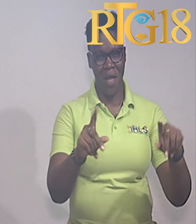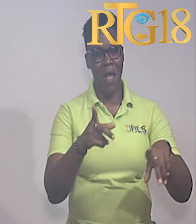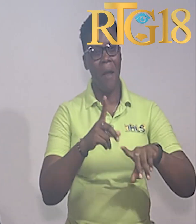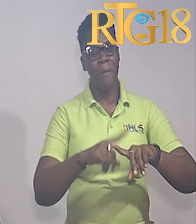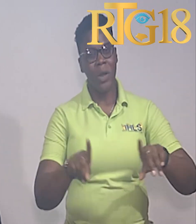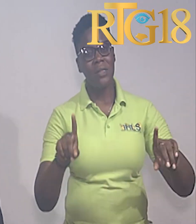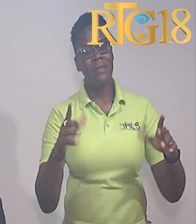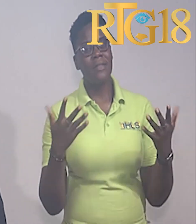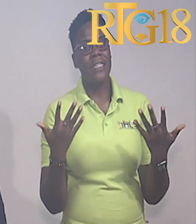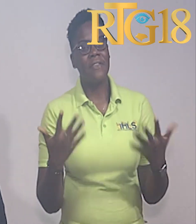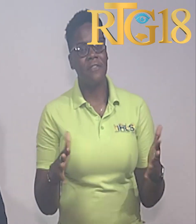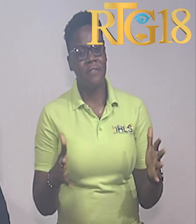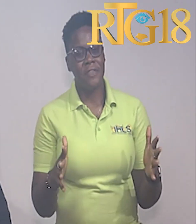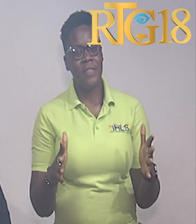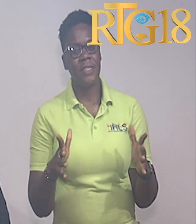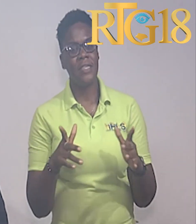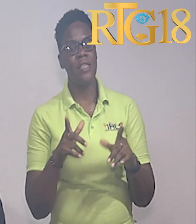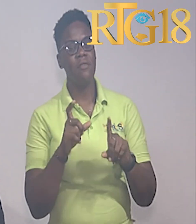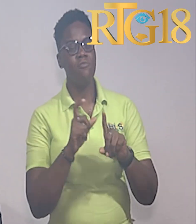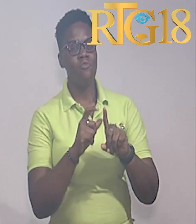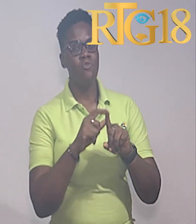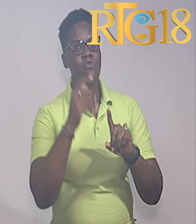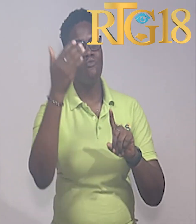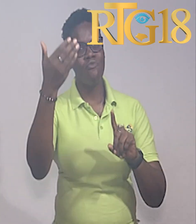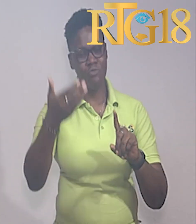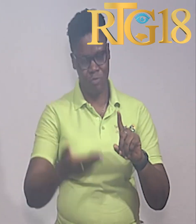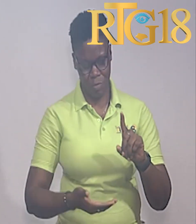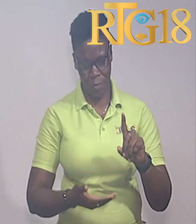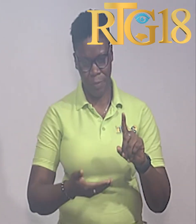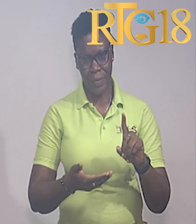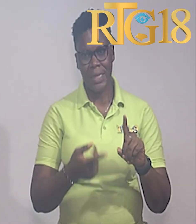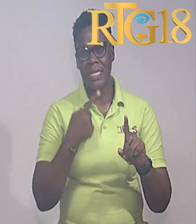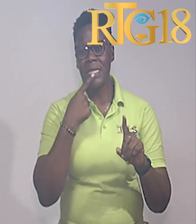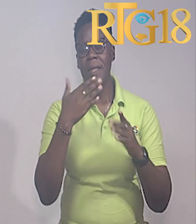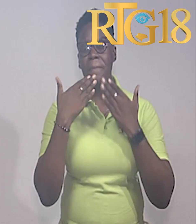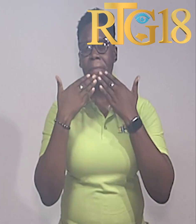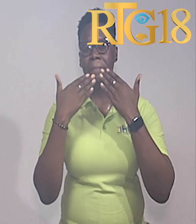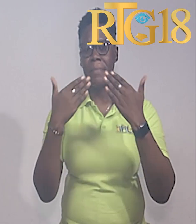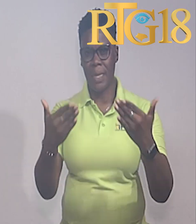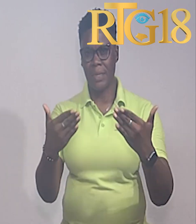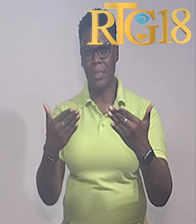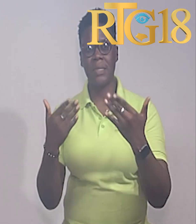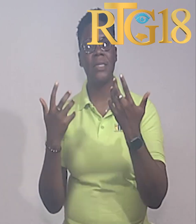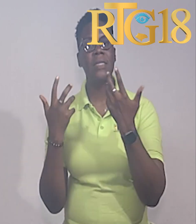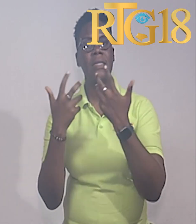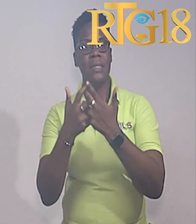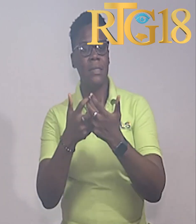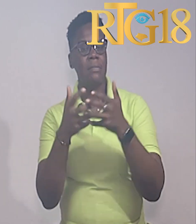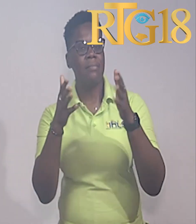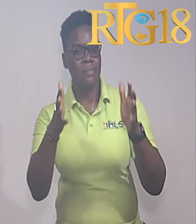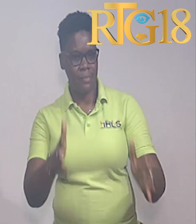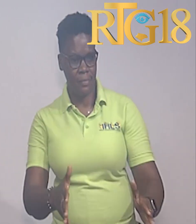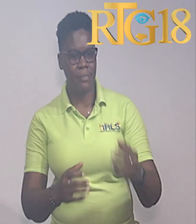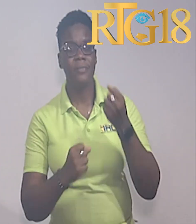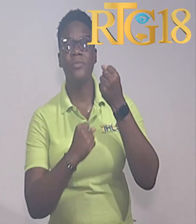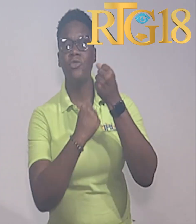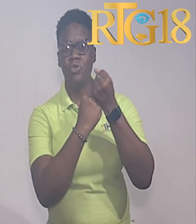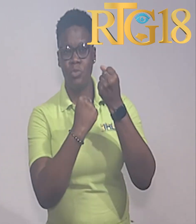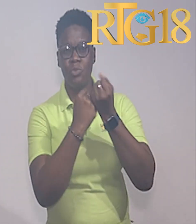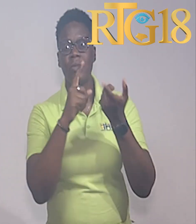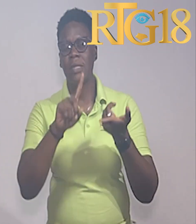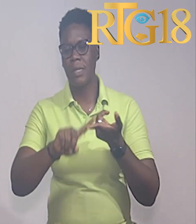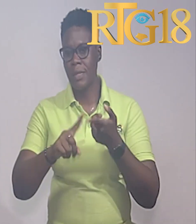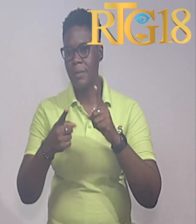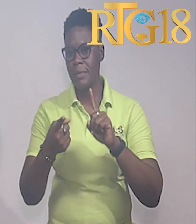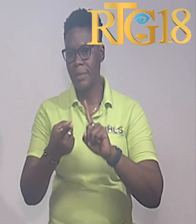saurais terminer mes propos sans remercier les différents partenaires, amis et supporters